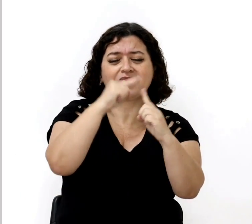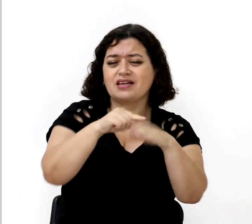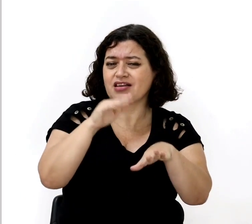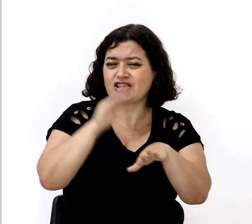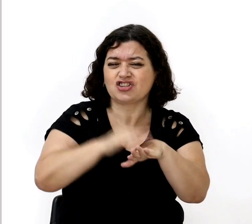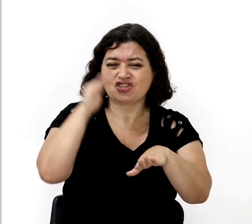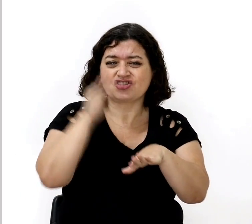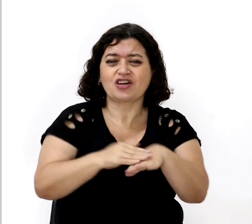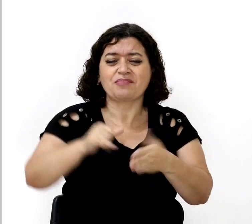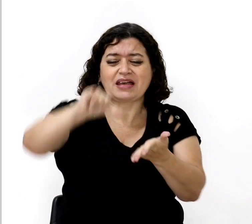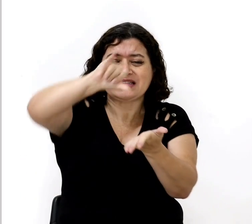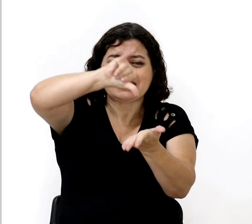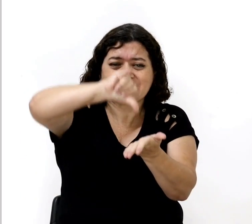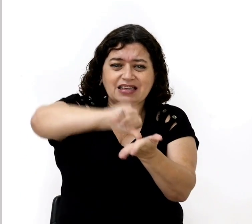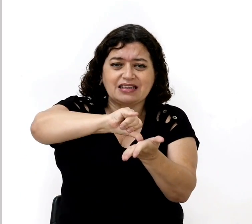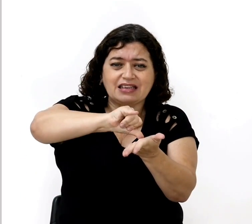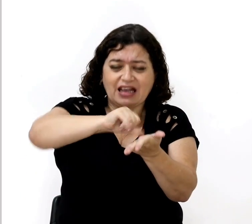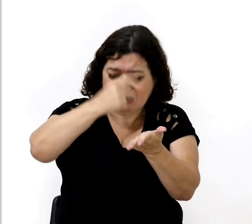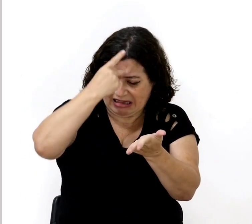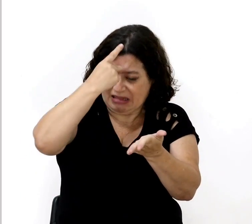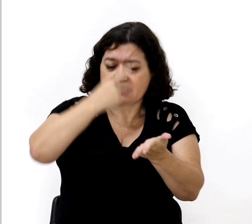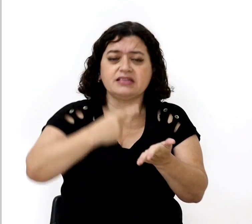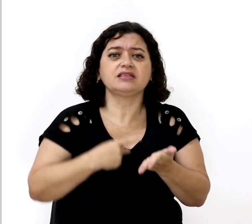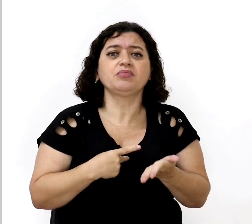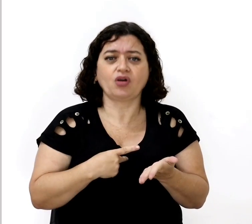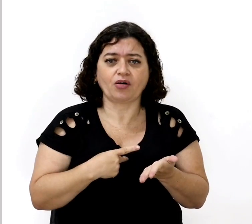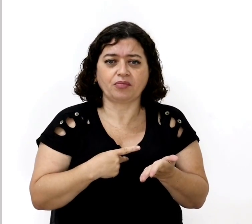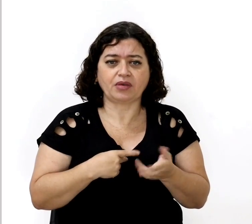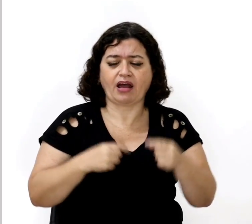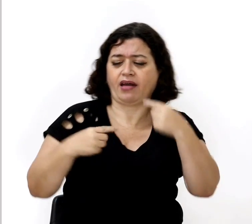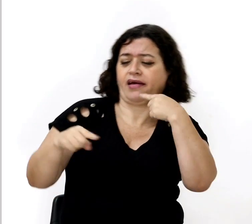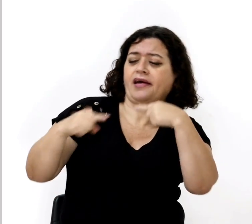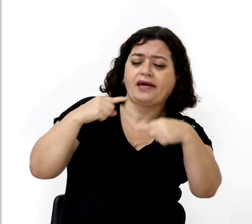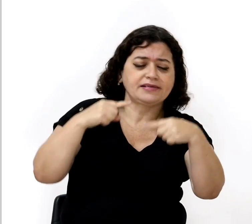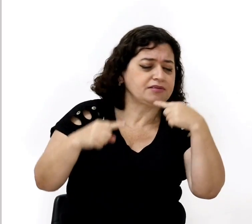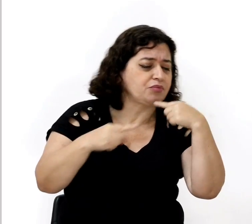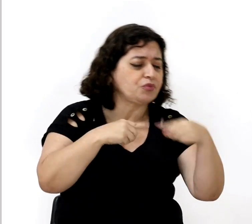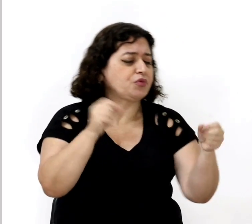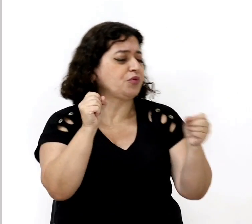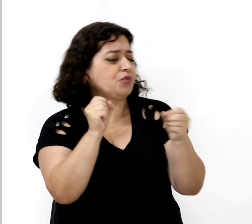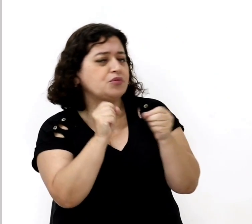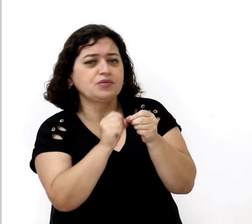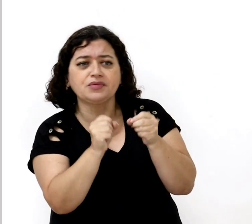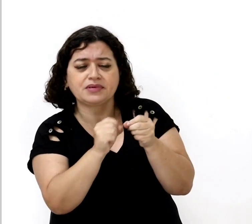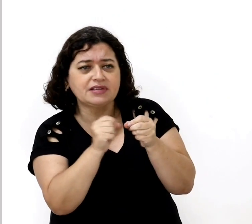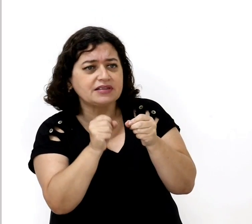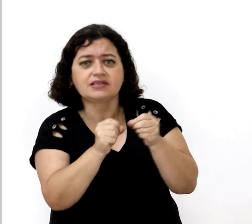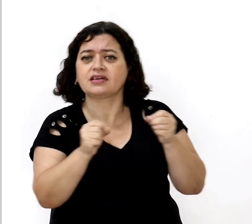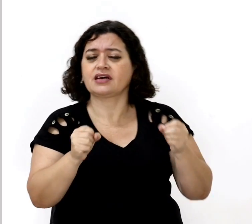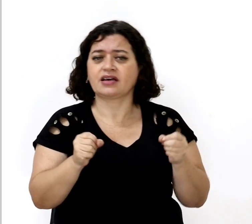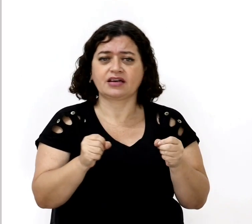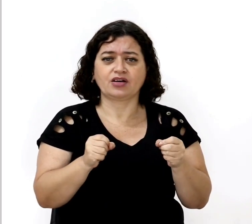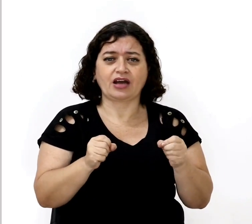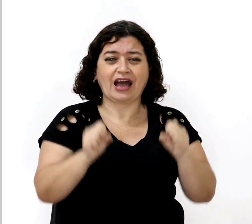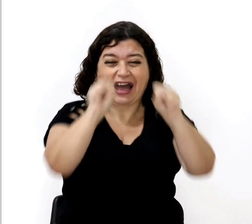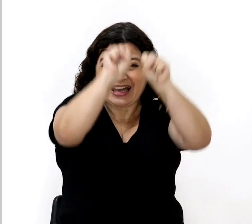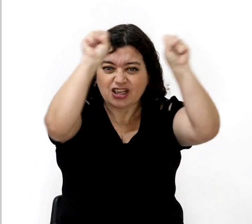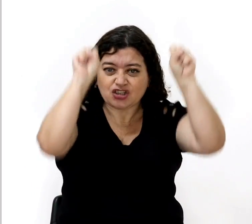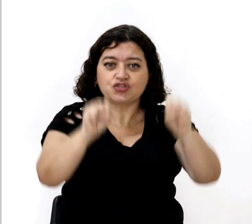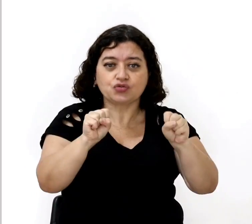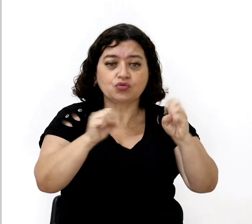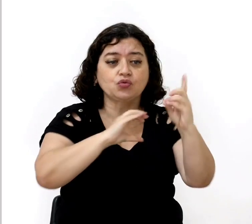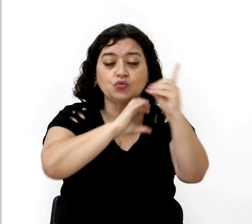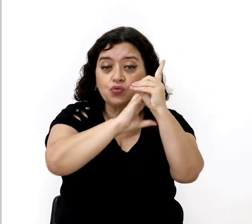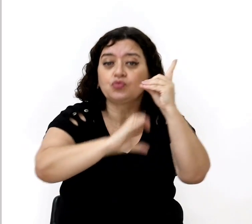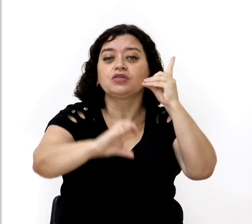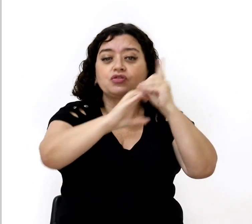igreja cada vez mais centrada nela mesma. As músicas que são produzidas, a